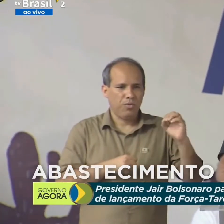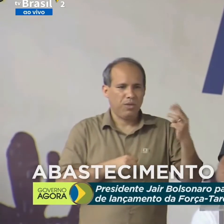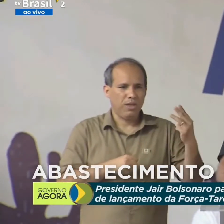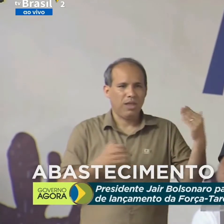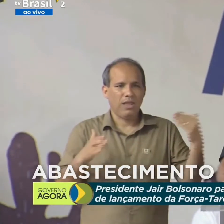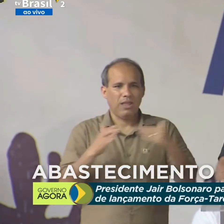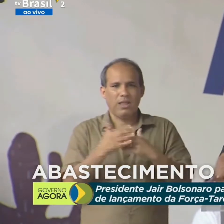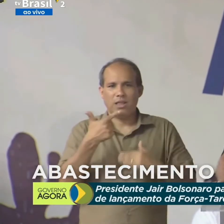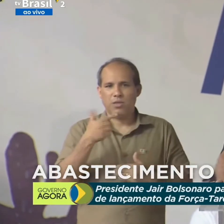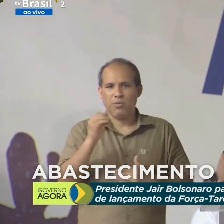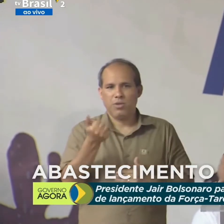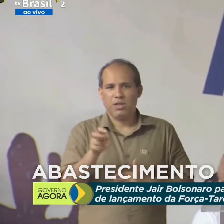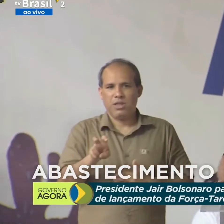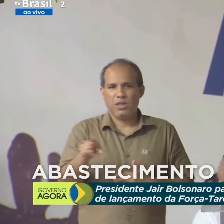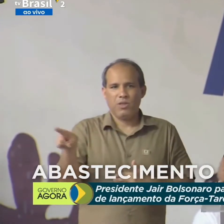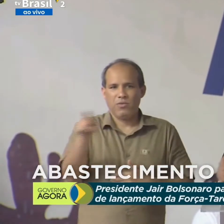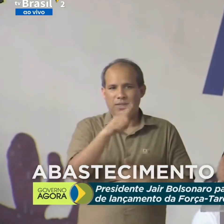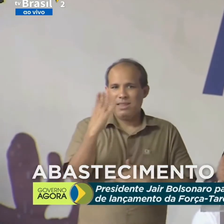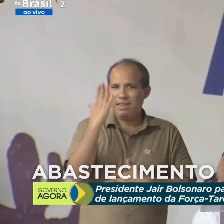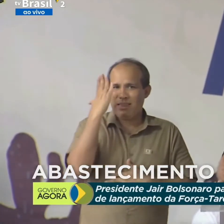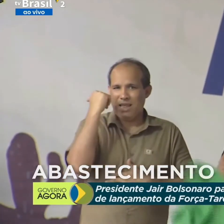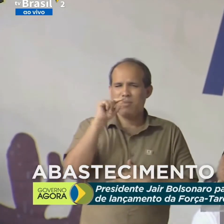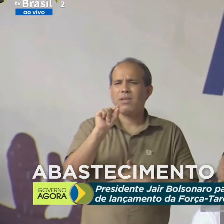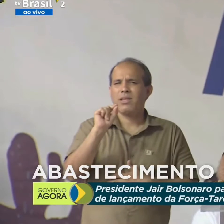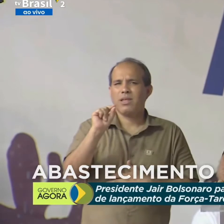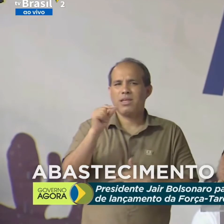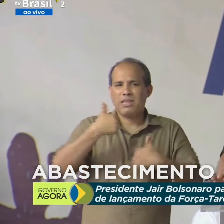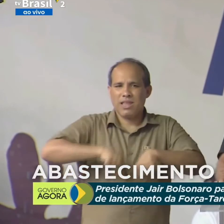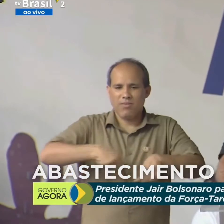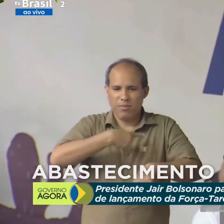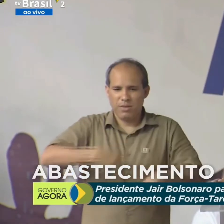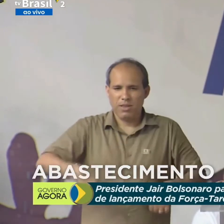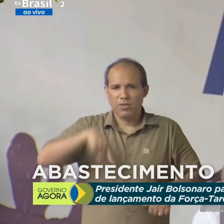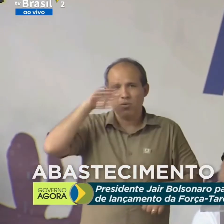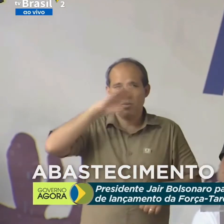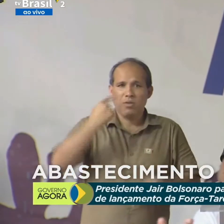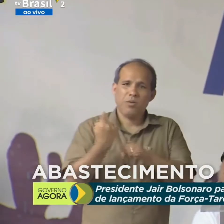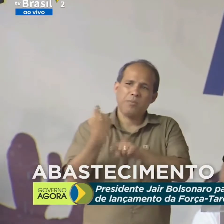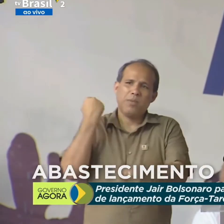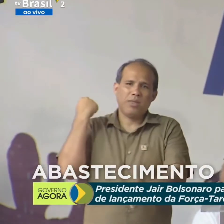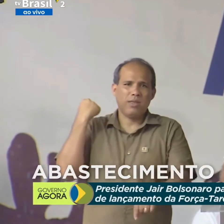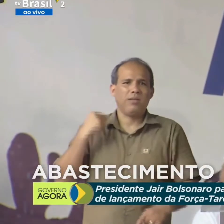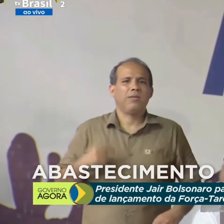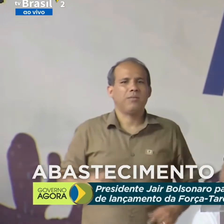2015? Vocês sabem quem esteve na presidência da República nessa época?